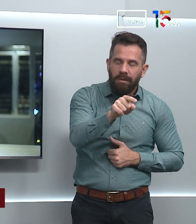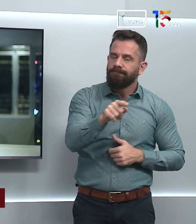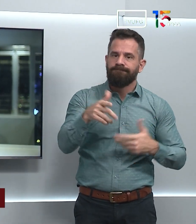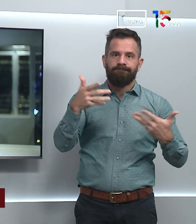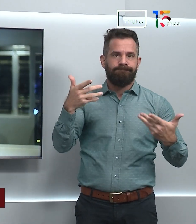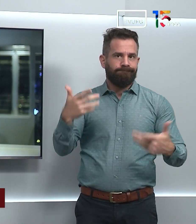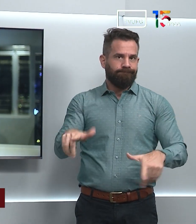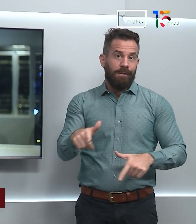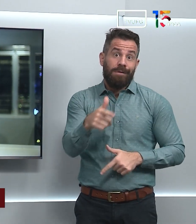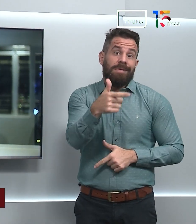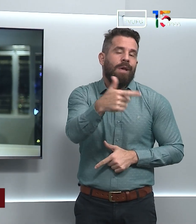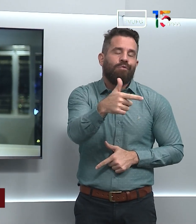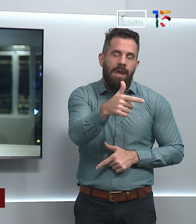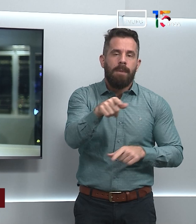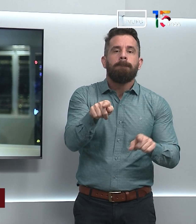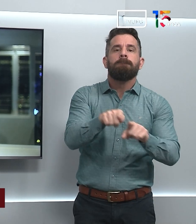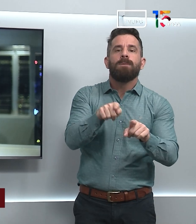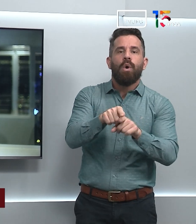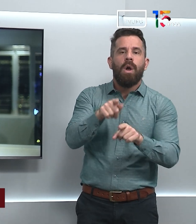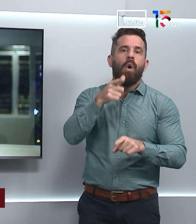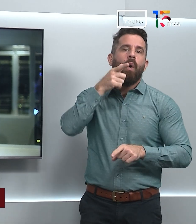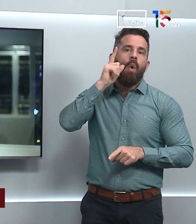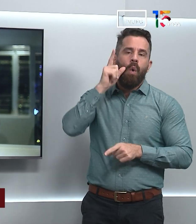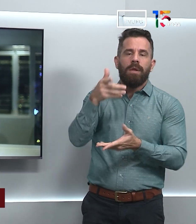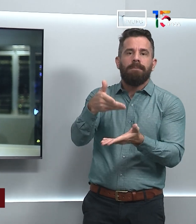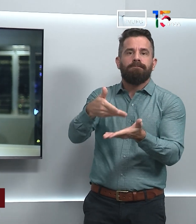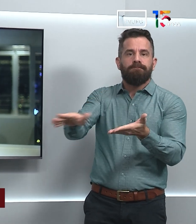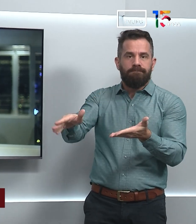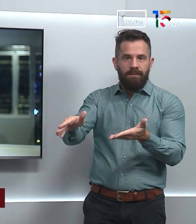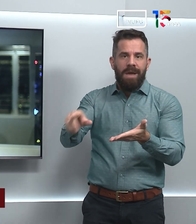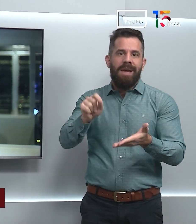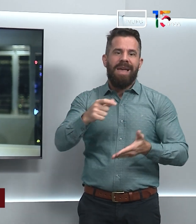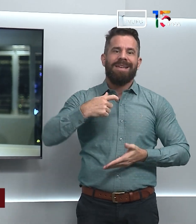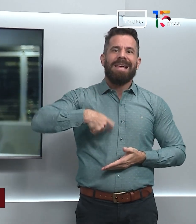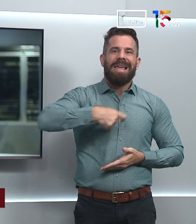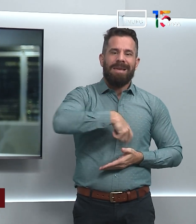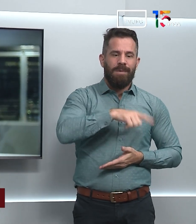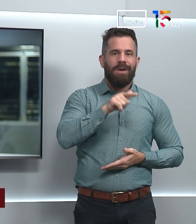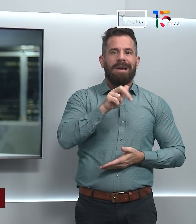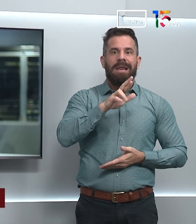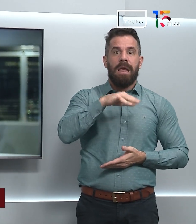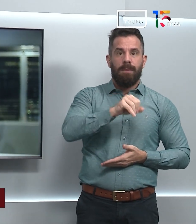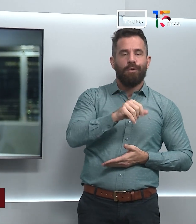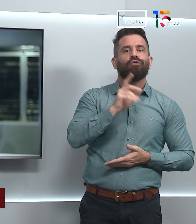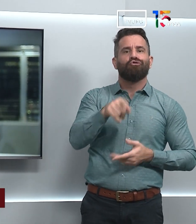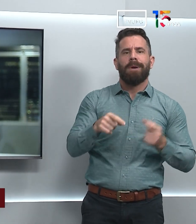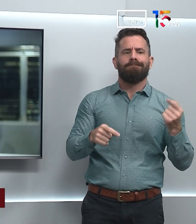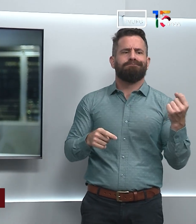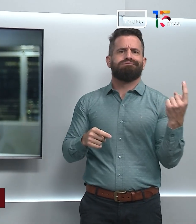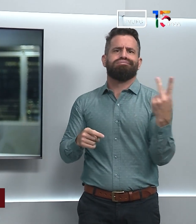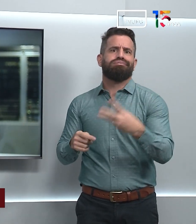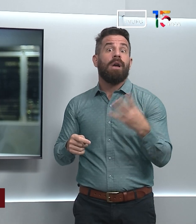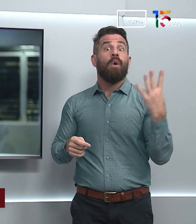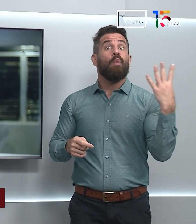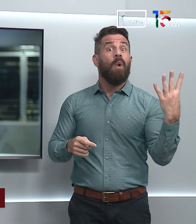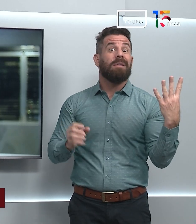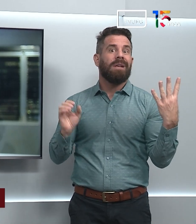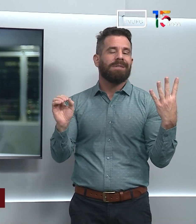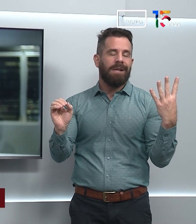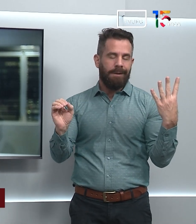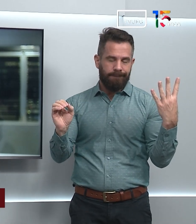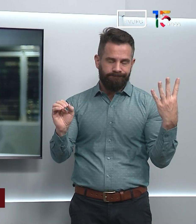foi eliminado pelo Grêmio após ser goleado por 4-0. Pouco depois, o Vila Nova também se despediu